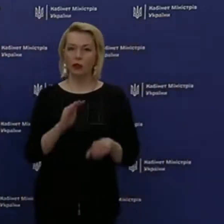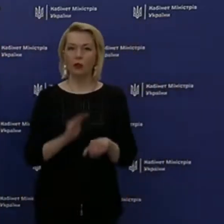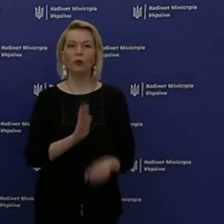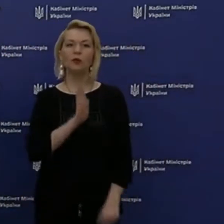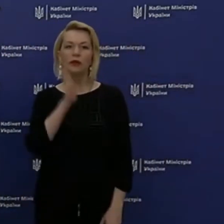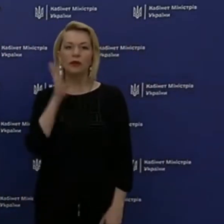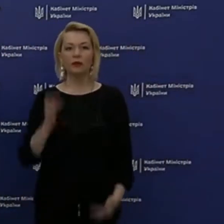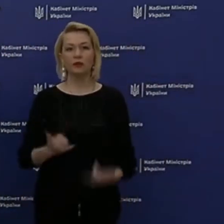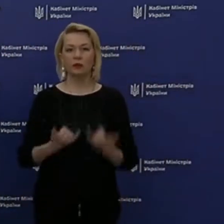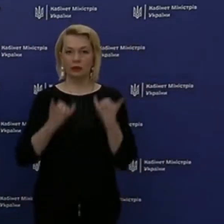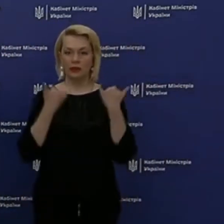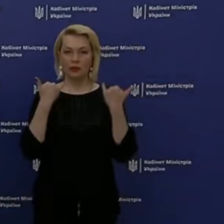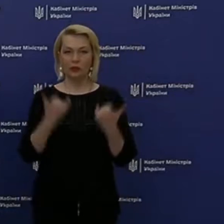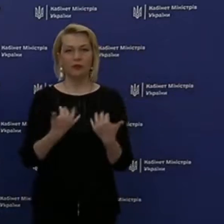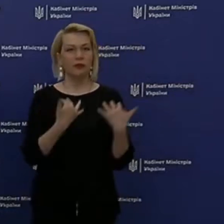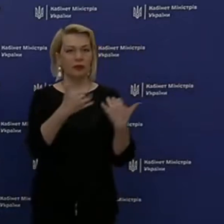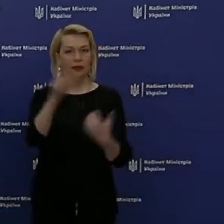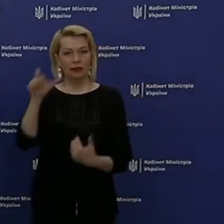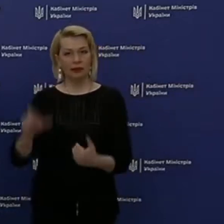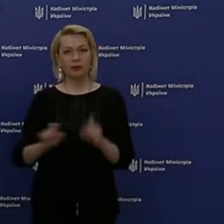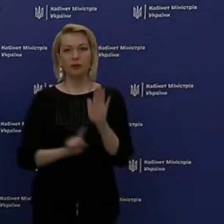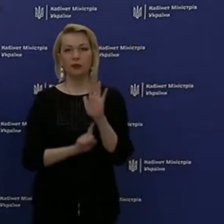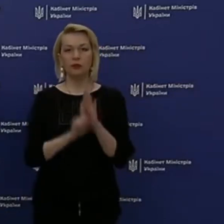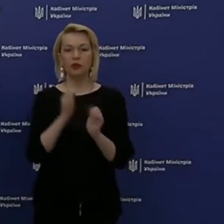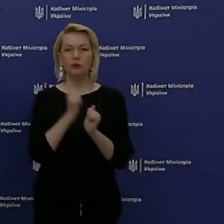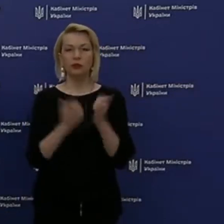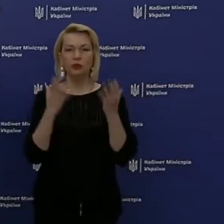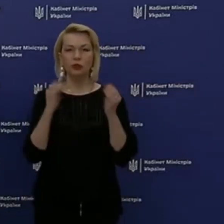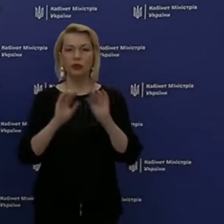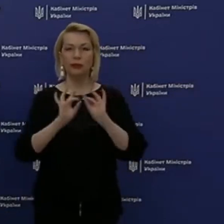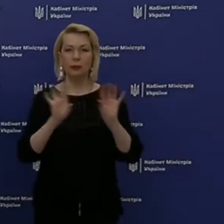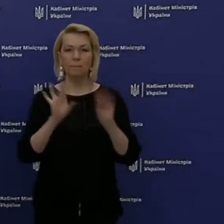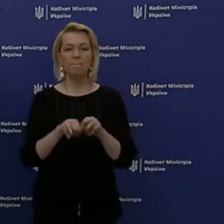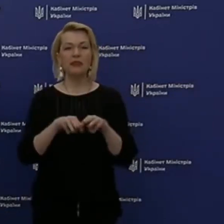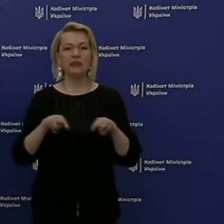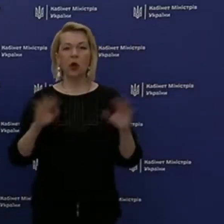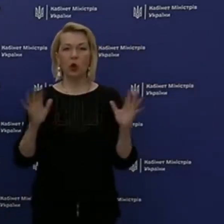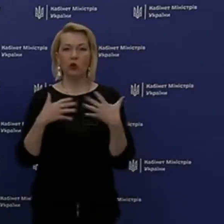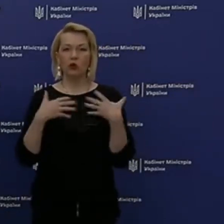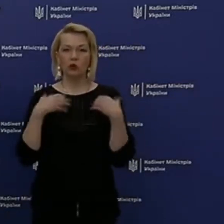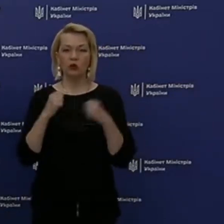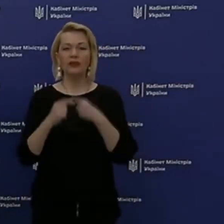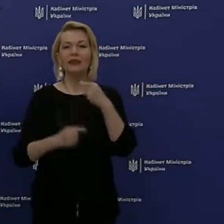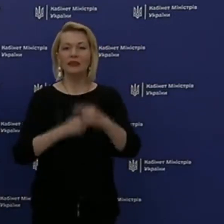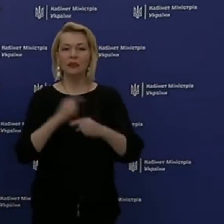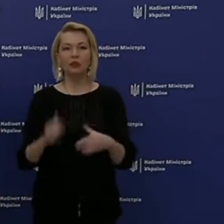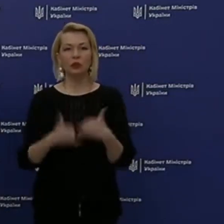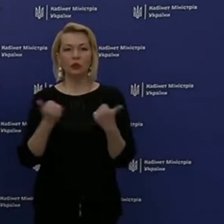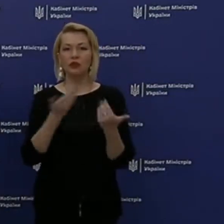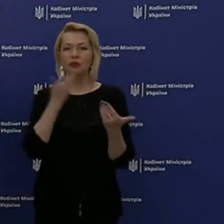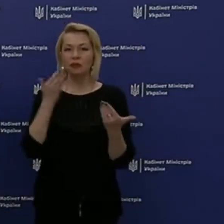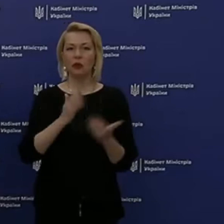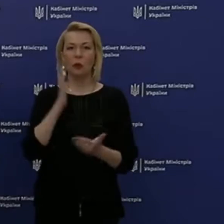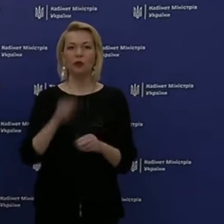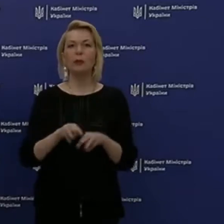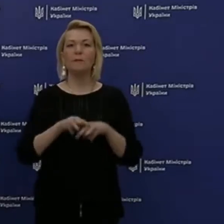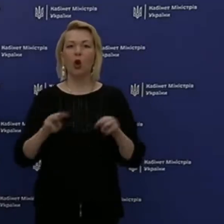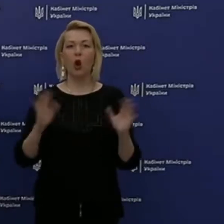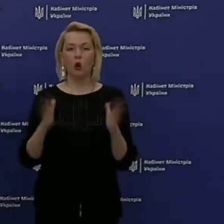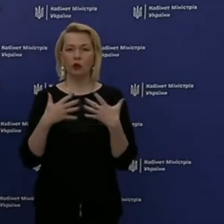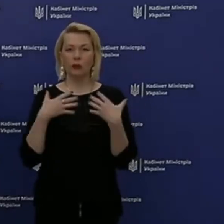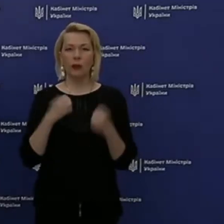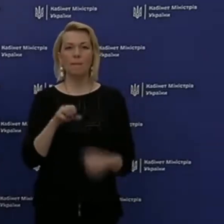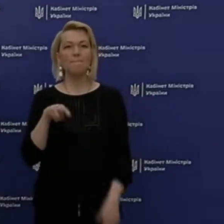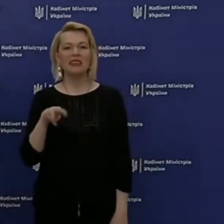Добрий ранок, шановні глядачі. Розпочинаємо черговий щоденний брифінг Міністерства охорони здоров'я. Вже традиційно сьогодні спікером буде міністр охорони